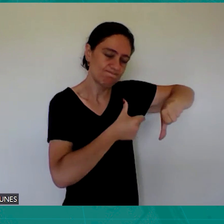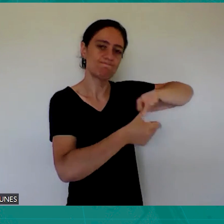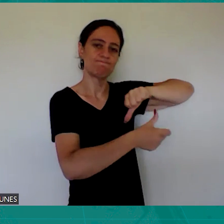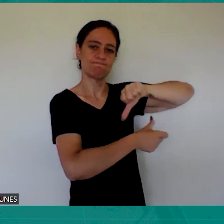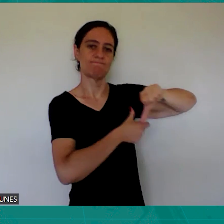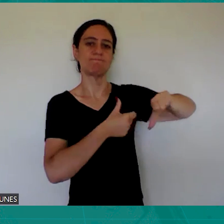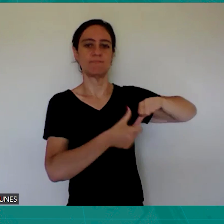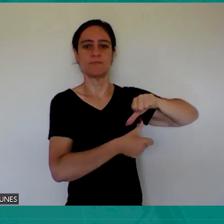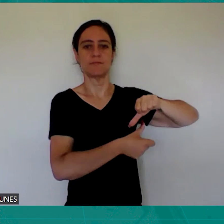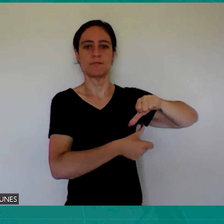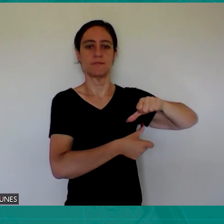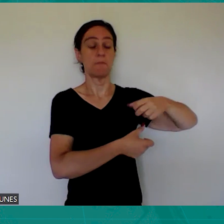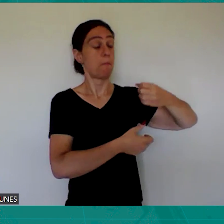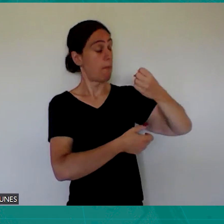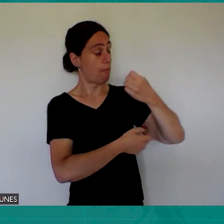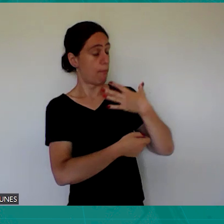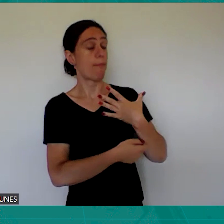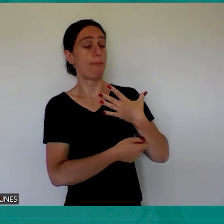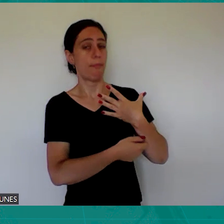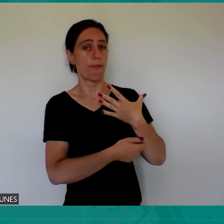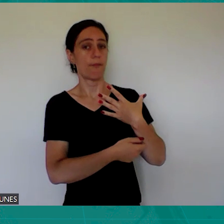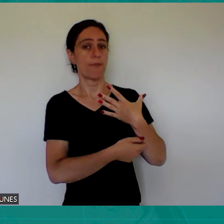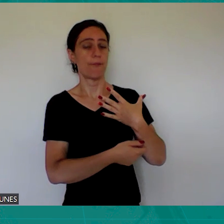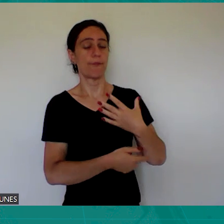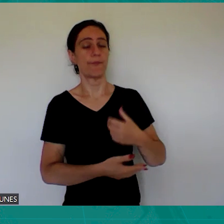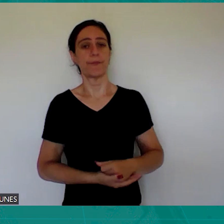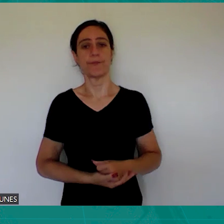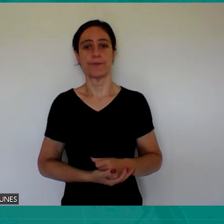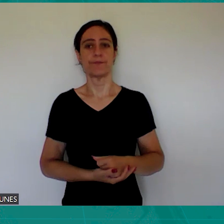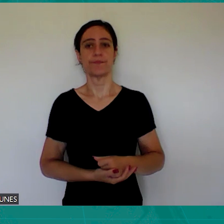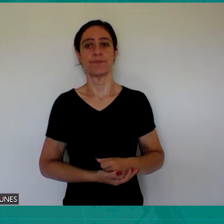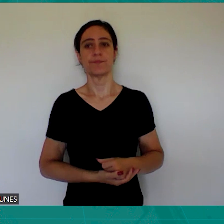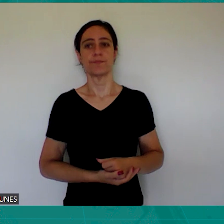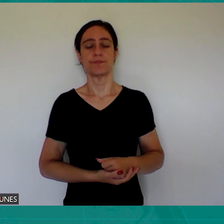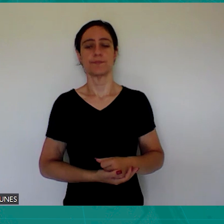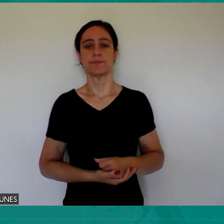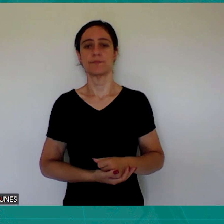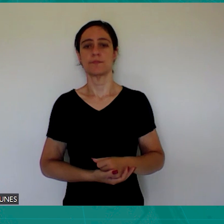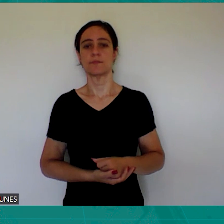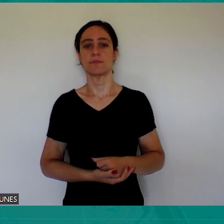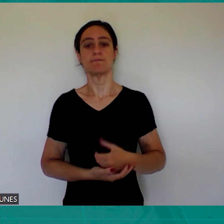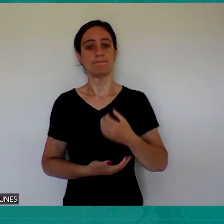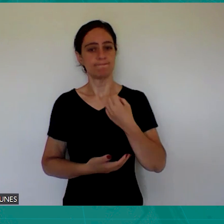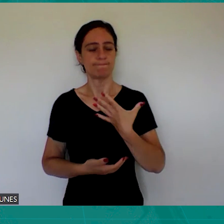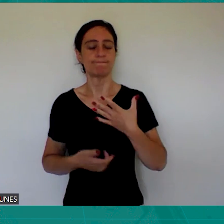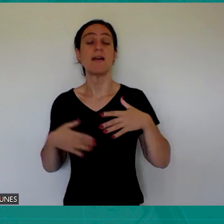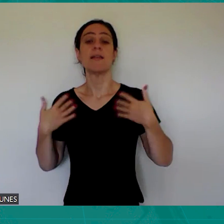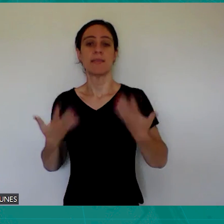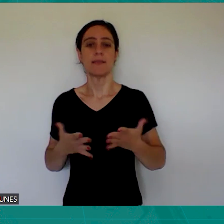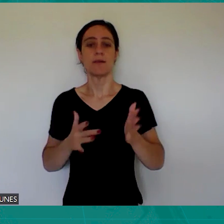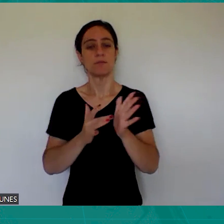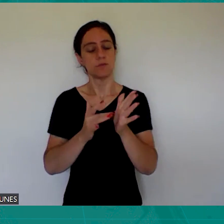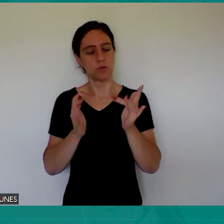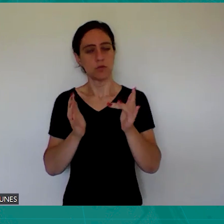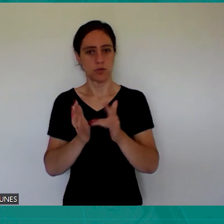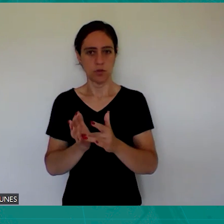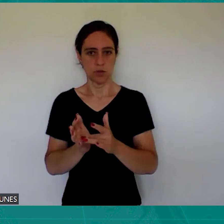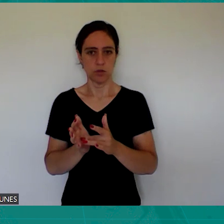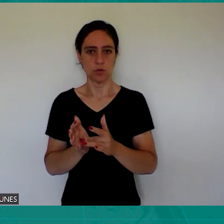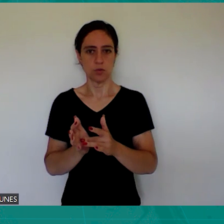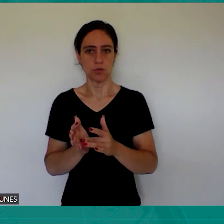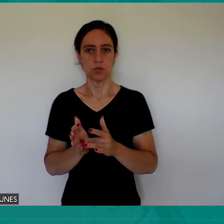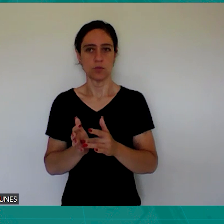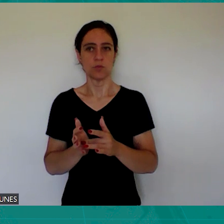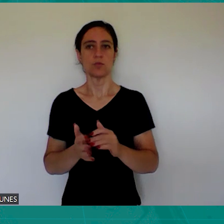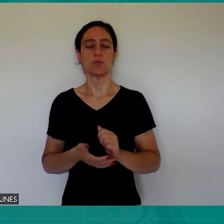receberemos benefícios da vida que está na luz. Muito bem, então Jesus enquanto